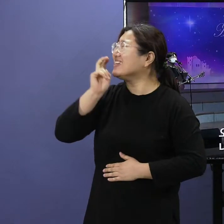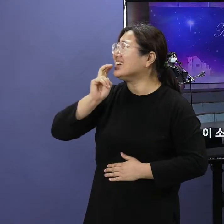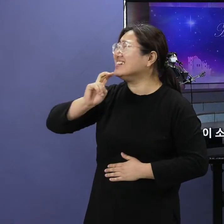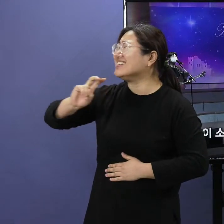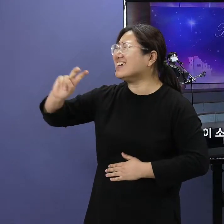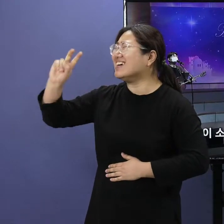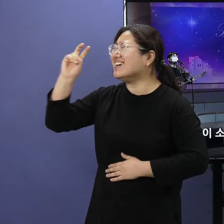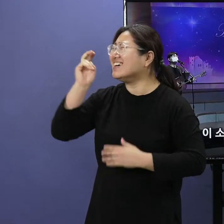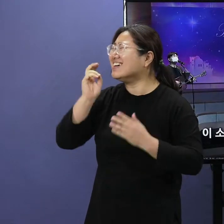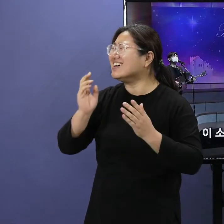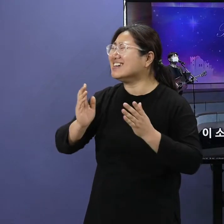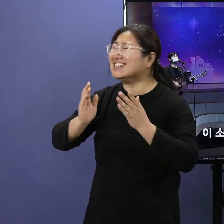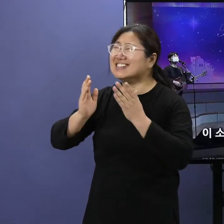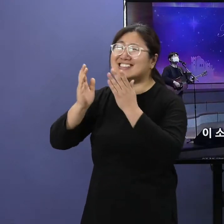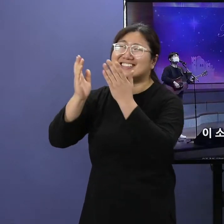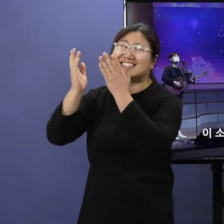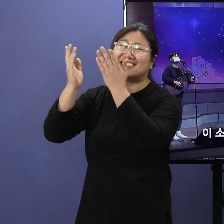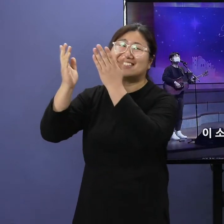노래합니다.